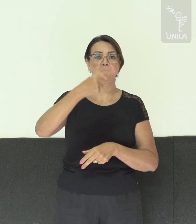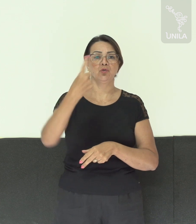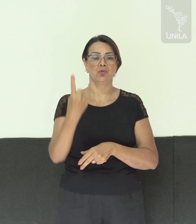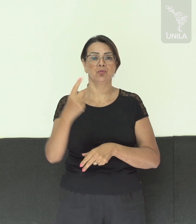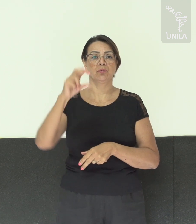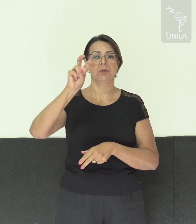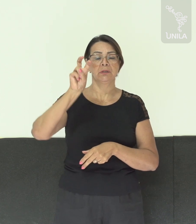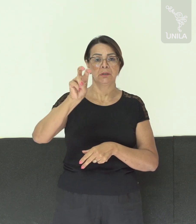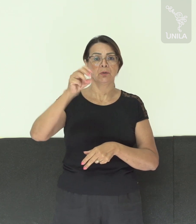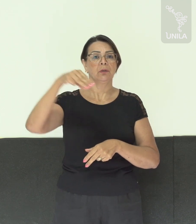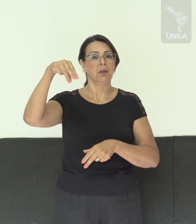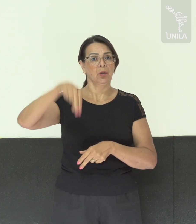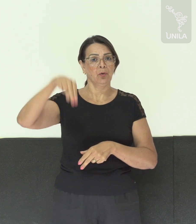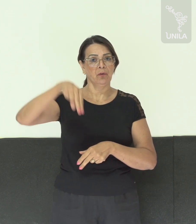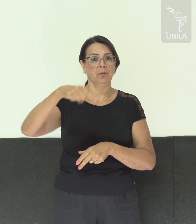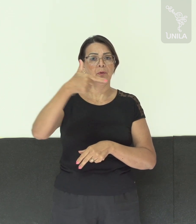e